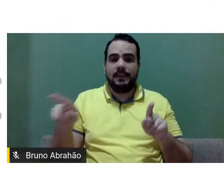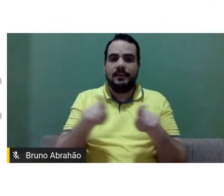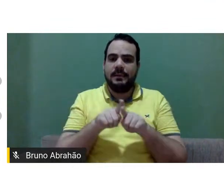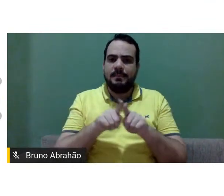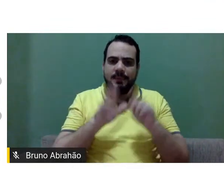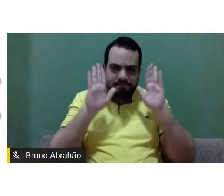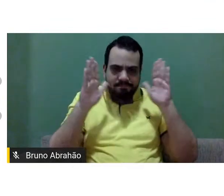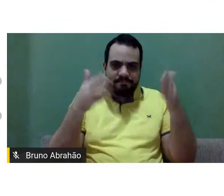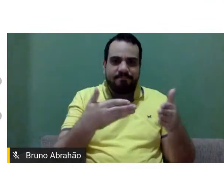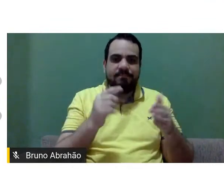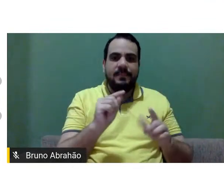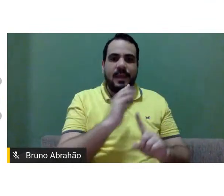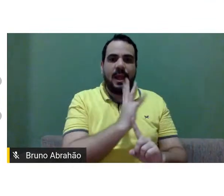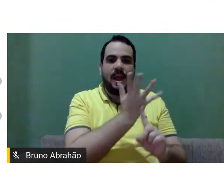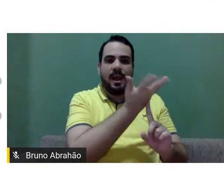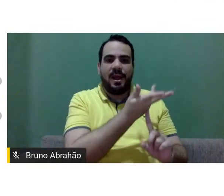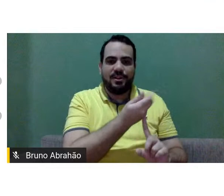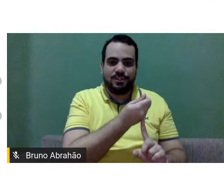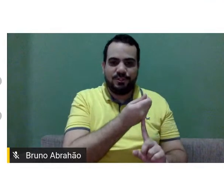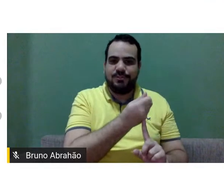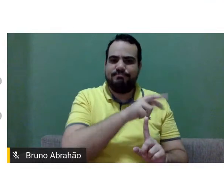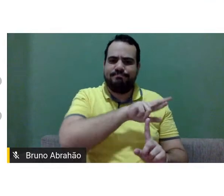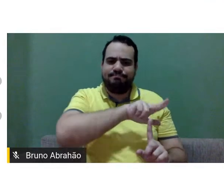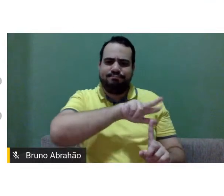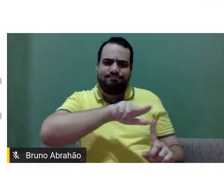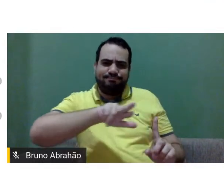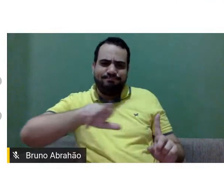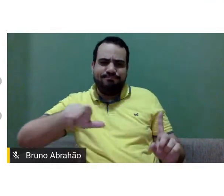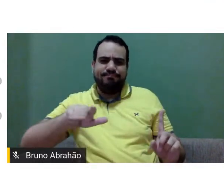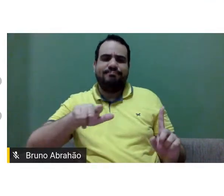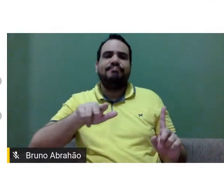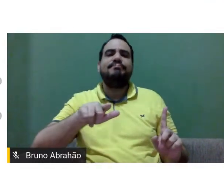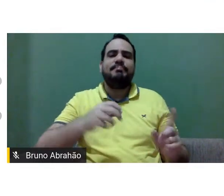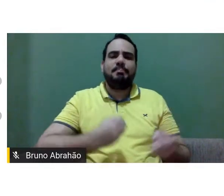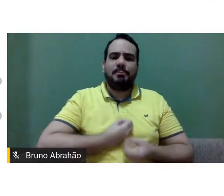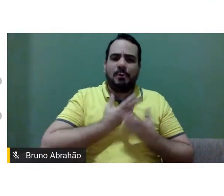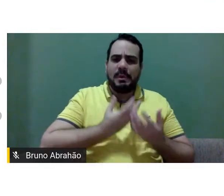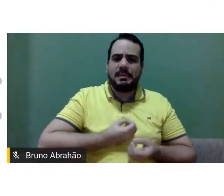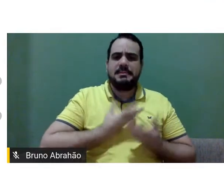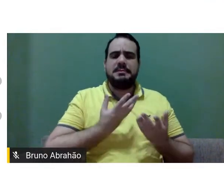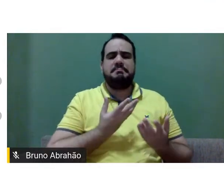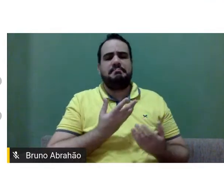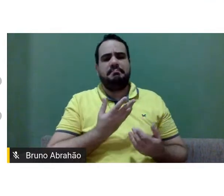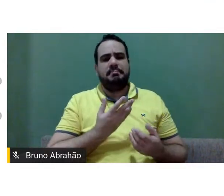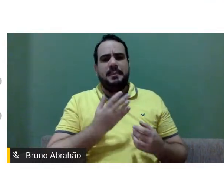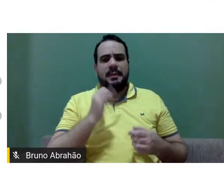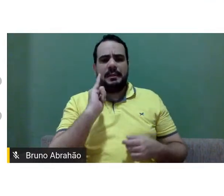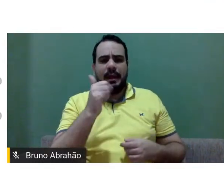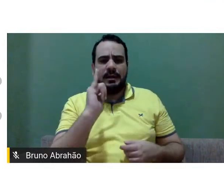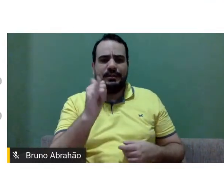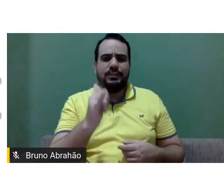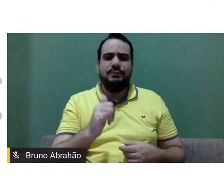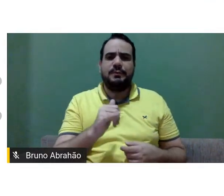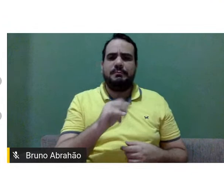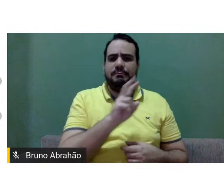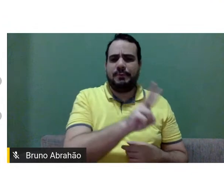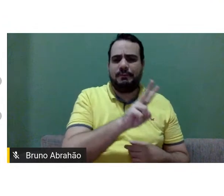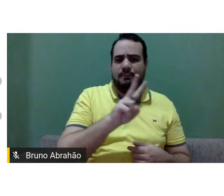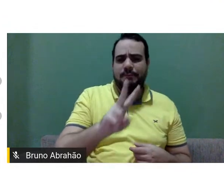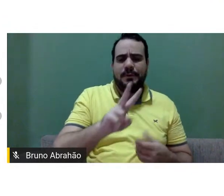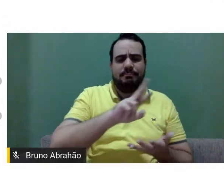movimentos negros ah e tem como um toque a arte